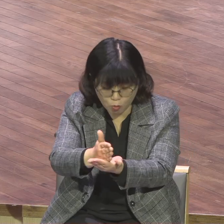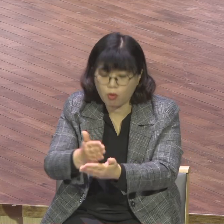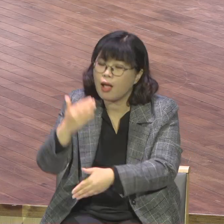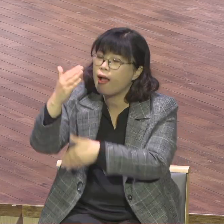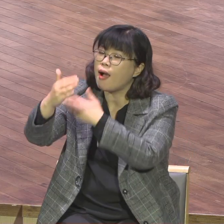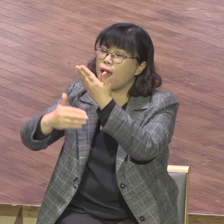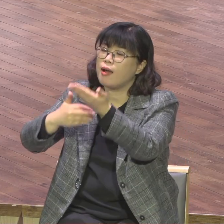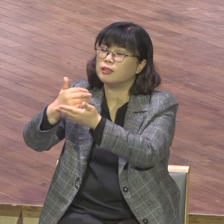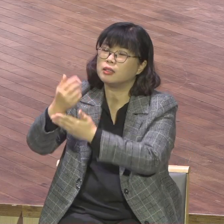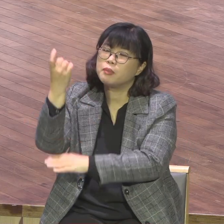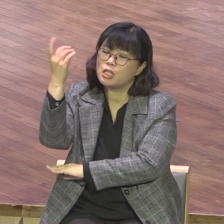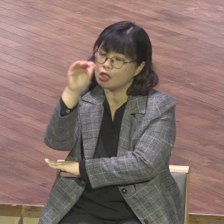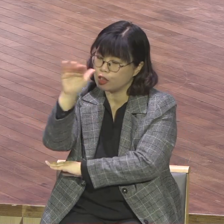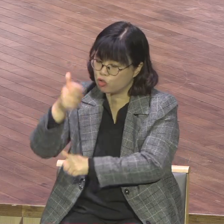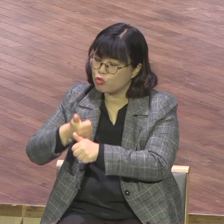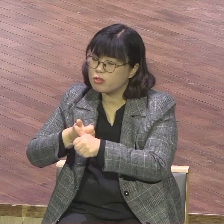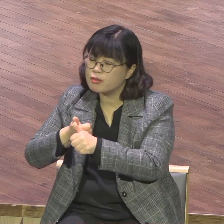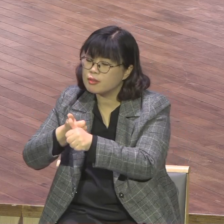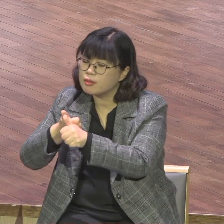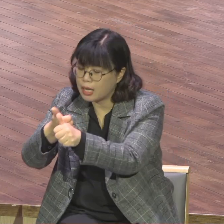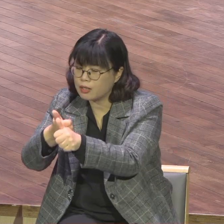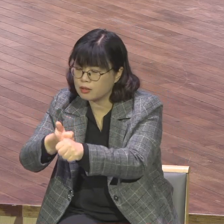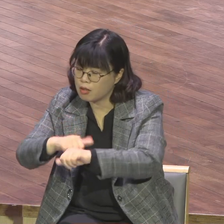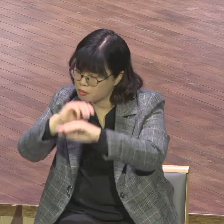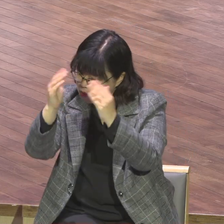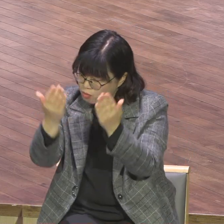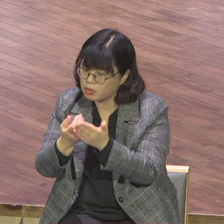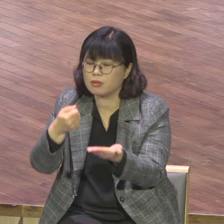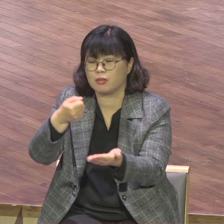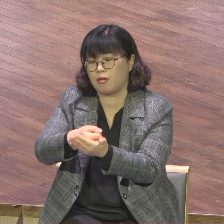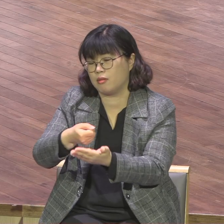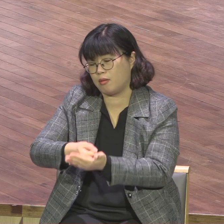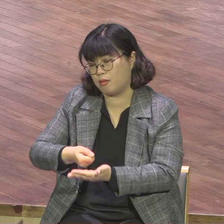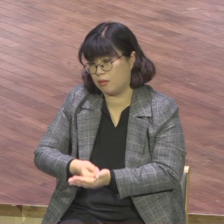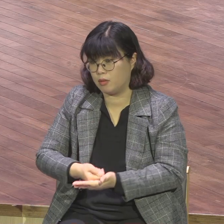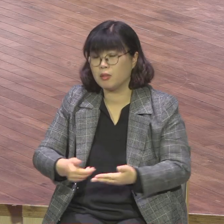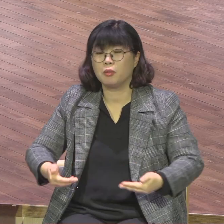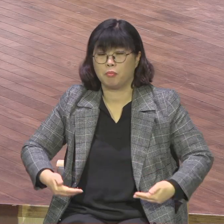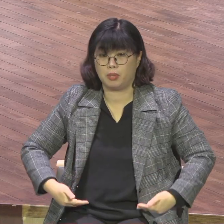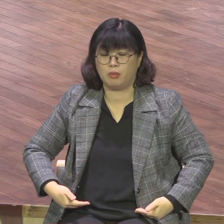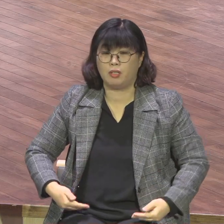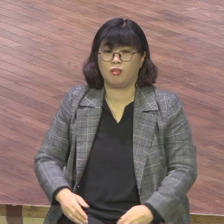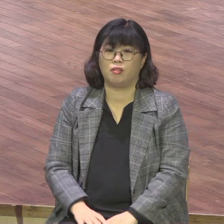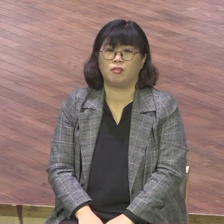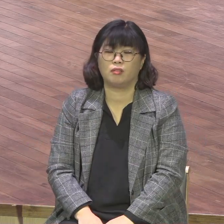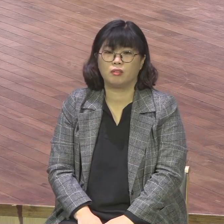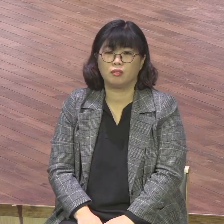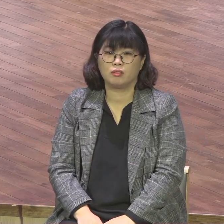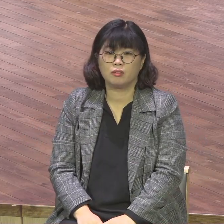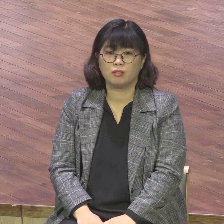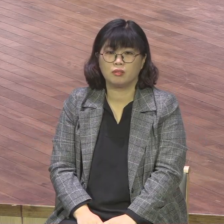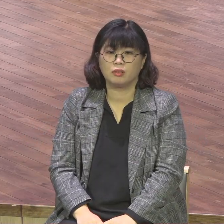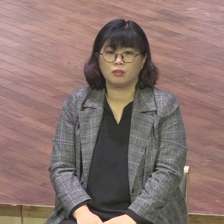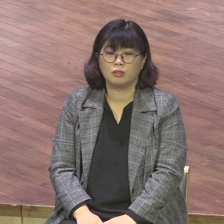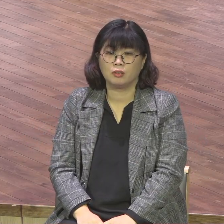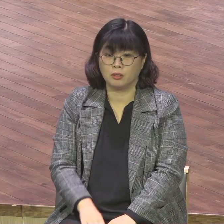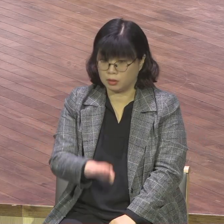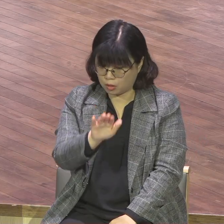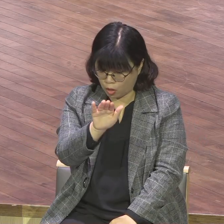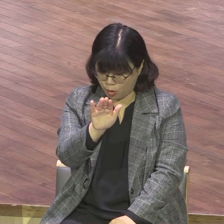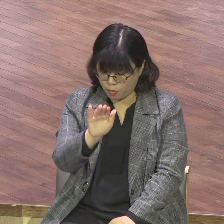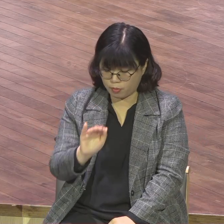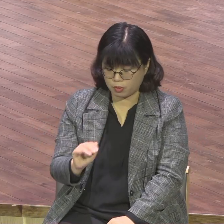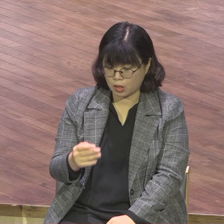주 안에서 이 말은 영적 의미가 있습니다. 이건요 부모님의 말씀을 따르는 것이